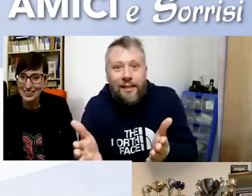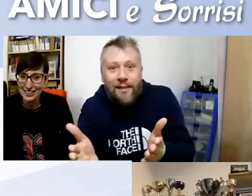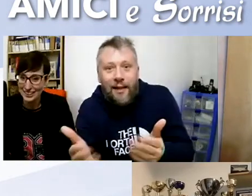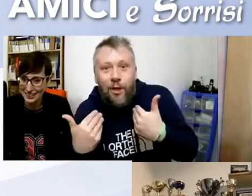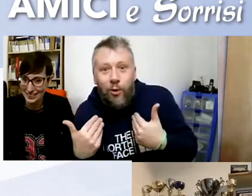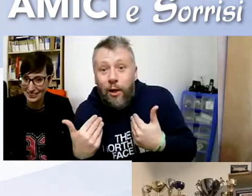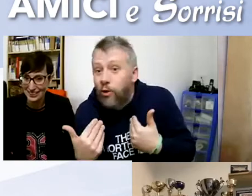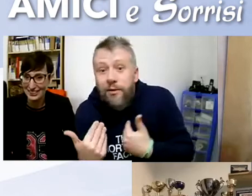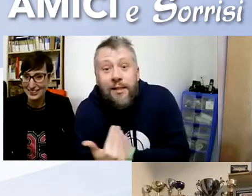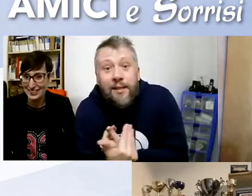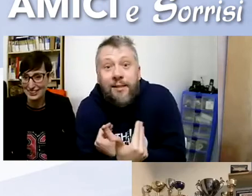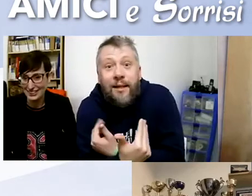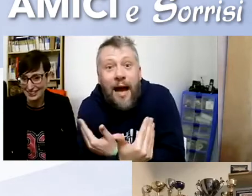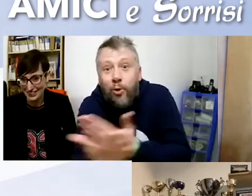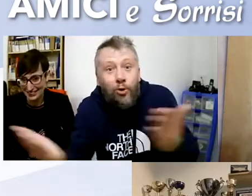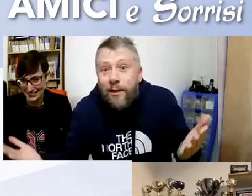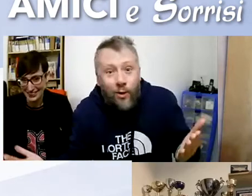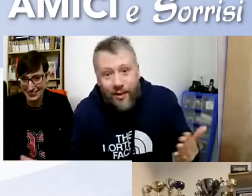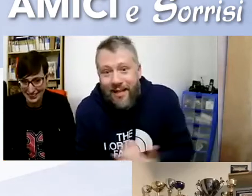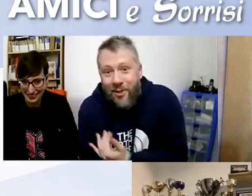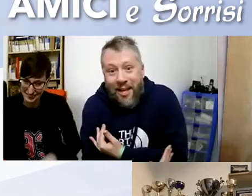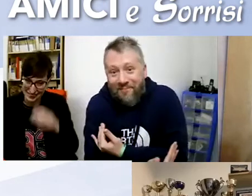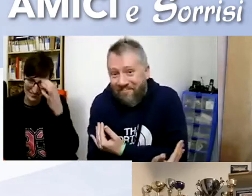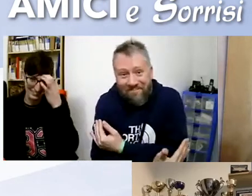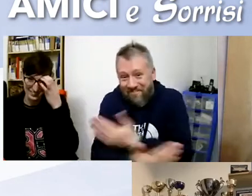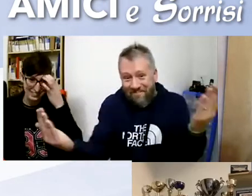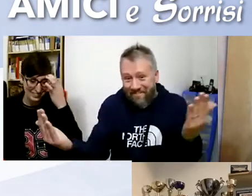cane addestrato da noi, lo disaddestriamo subito.